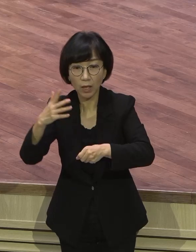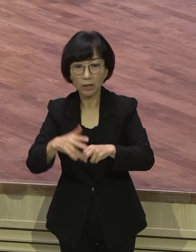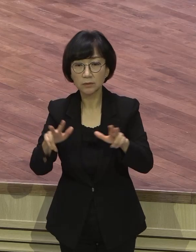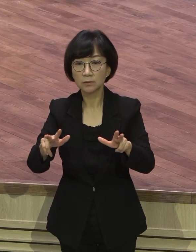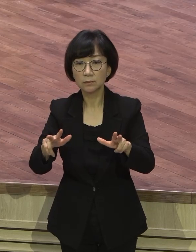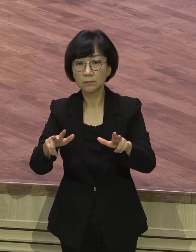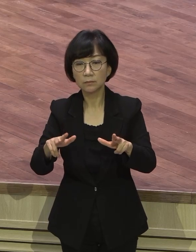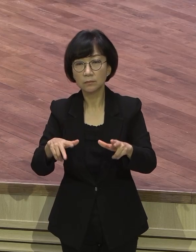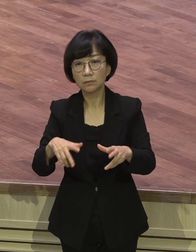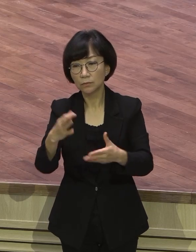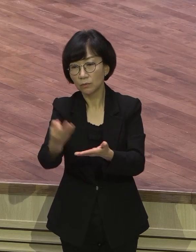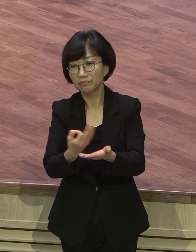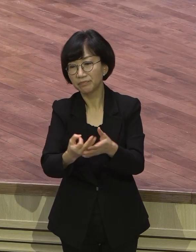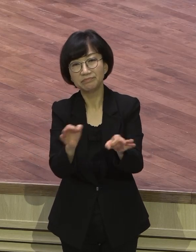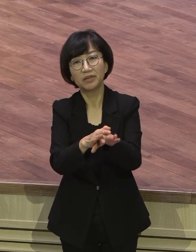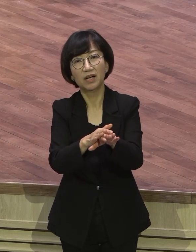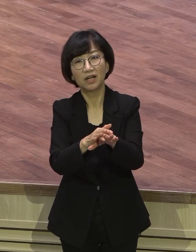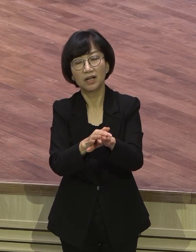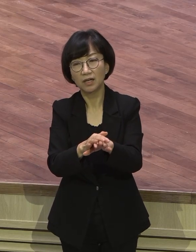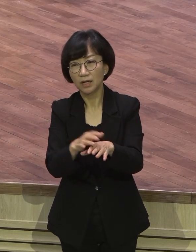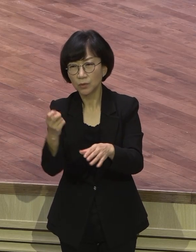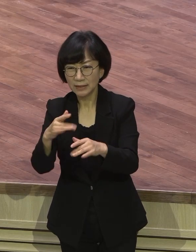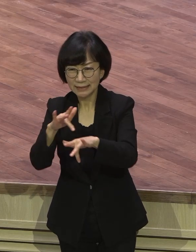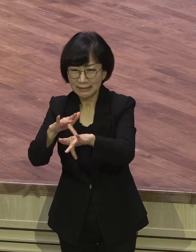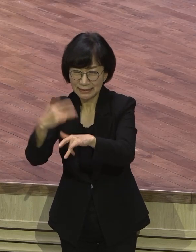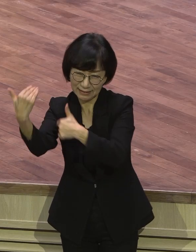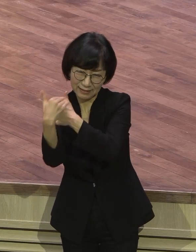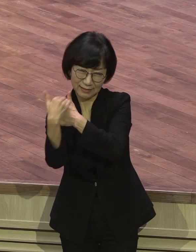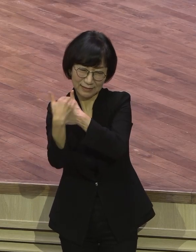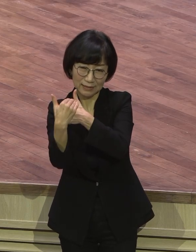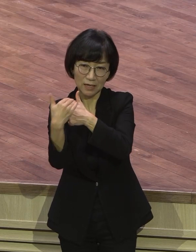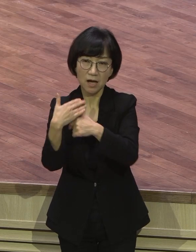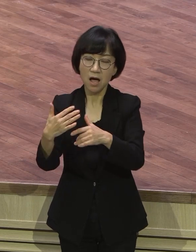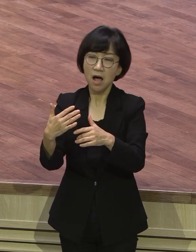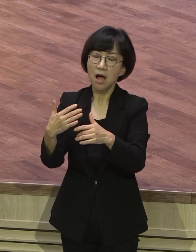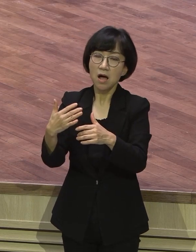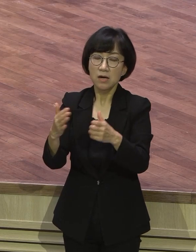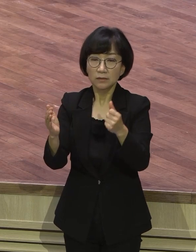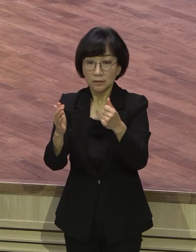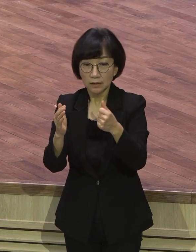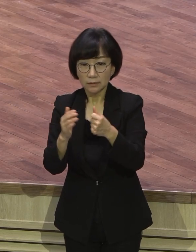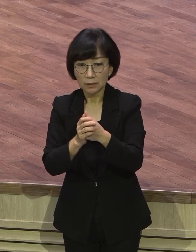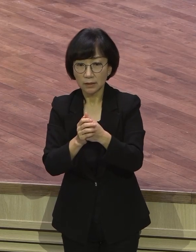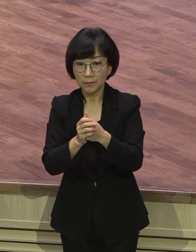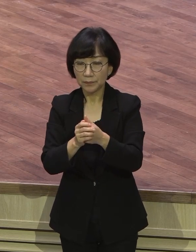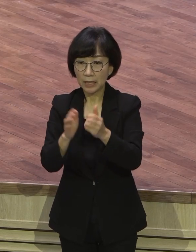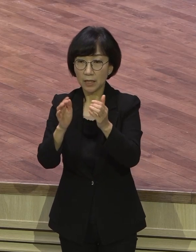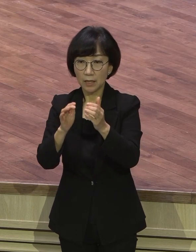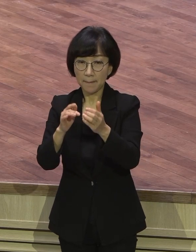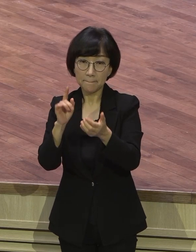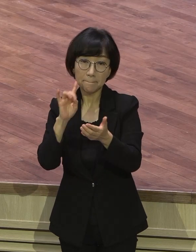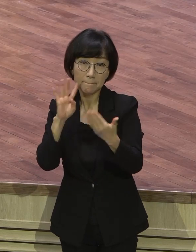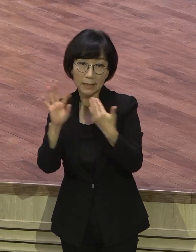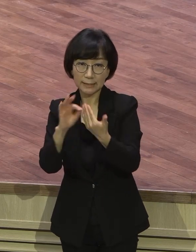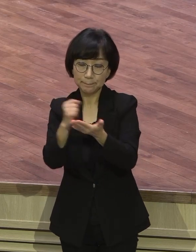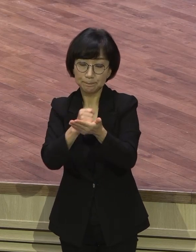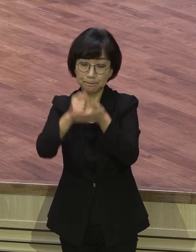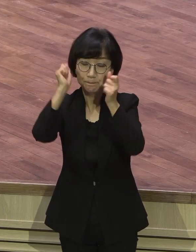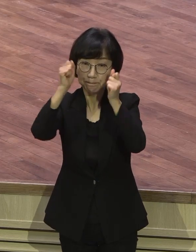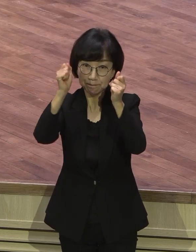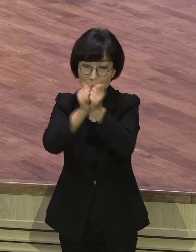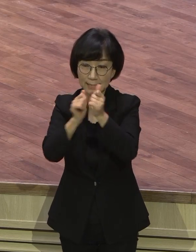그런데 끝없이 공격하니까 무속인들 딱 돌아가고 매일 하루도 빠지지 말고 하루 종일 24시